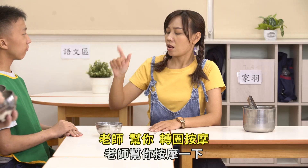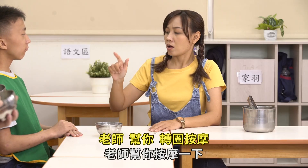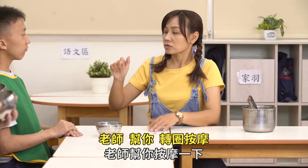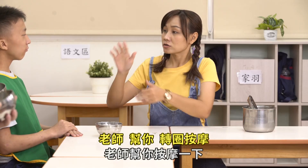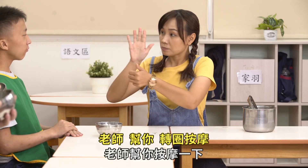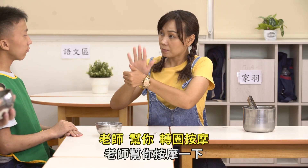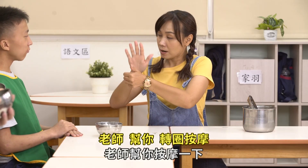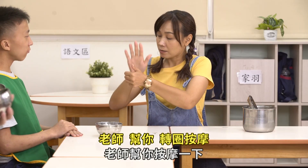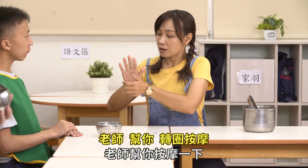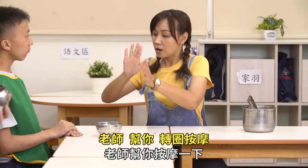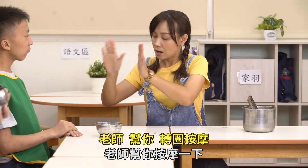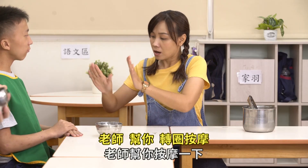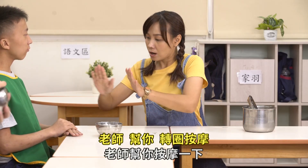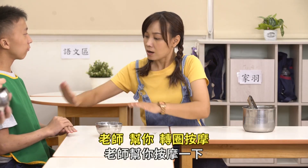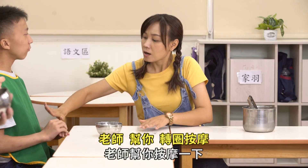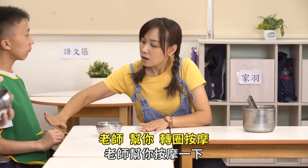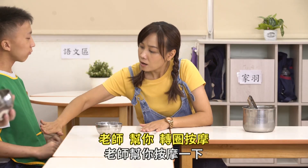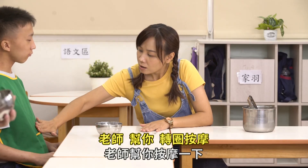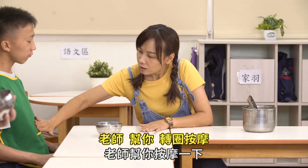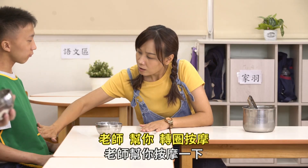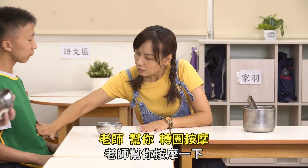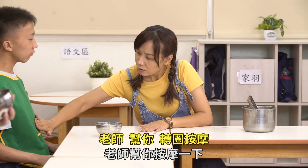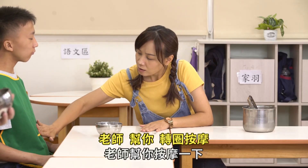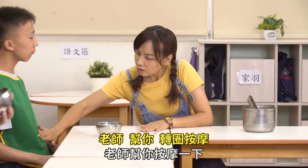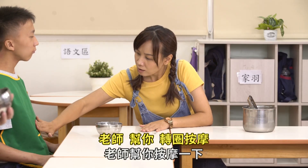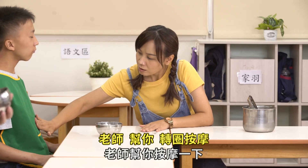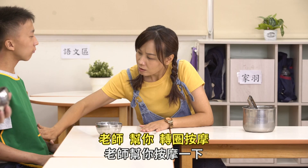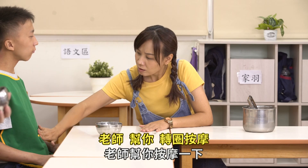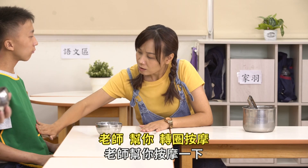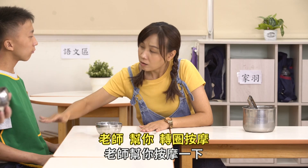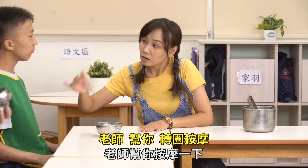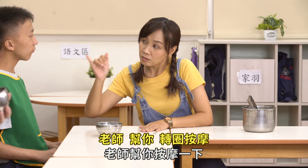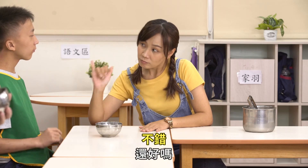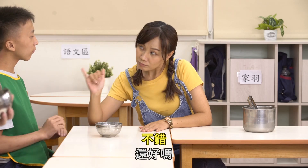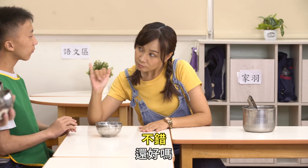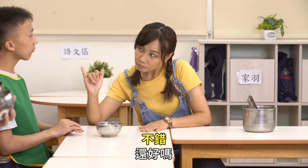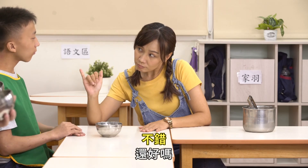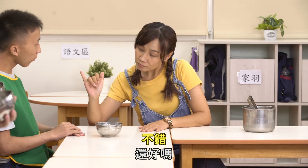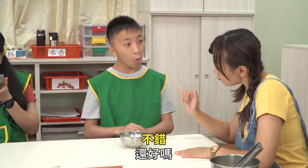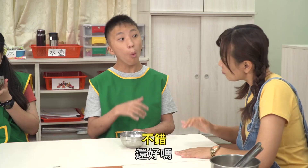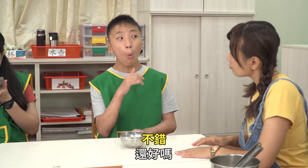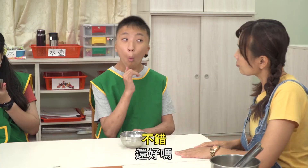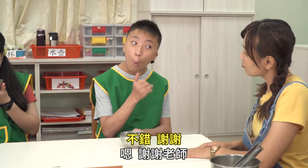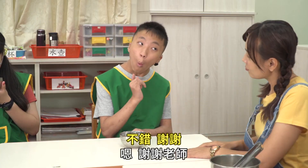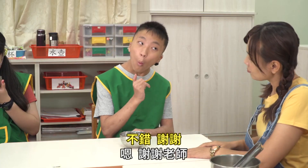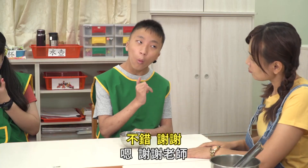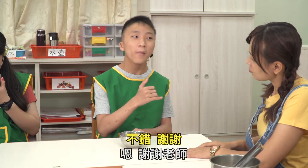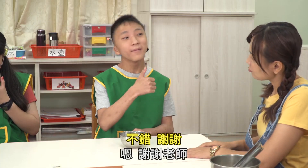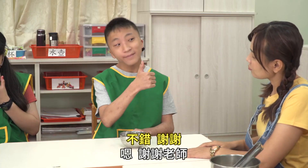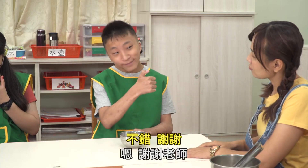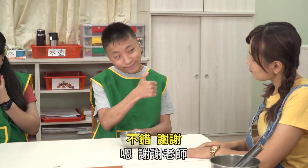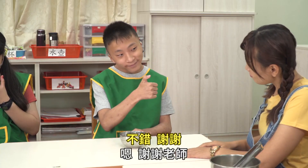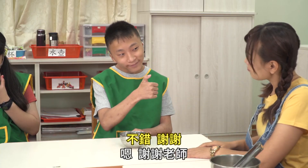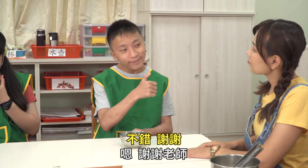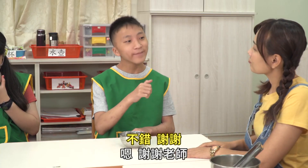老师帮你按摩一下，还好吗？ 谢谢老